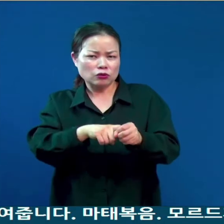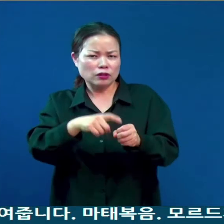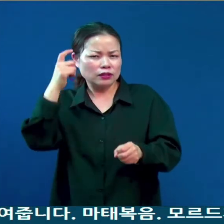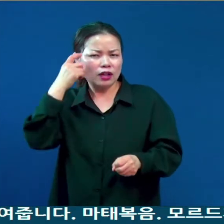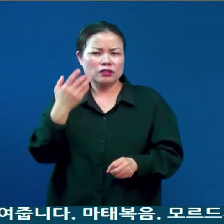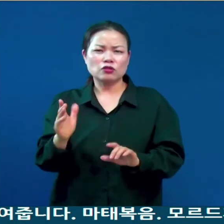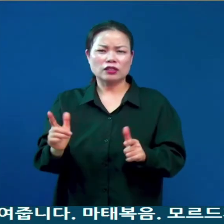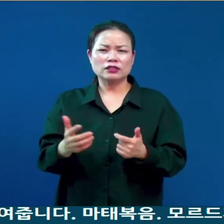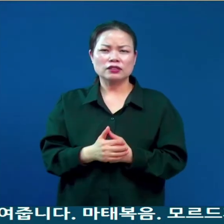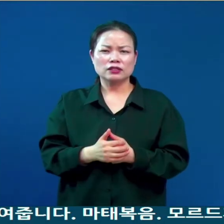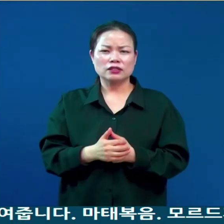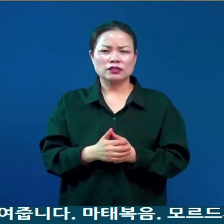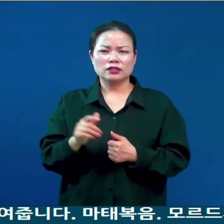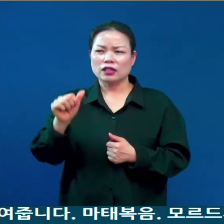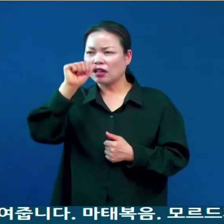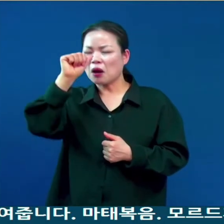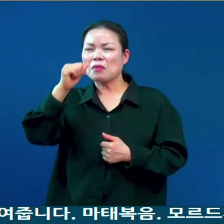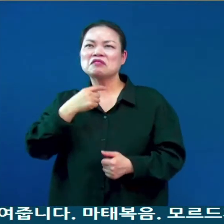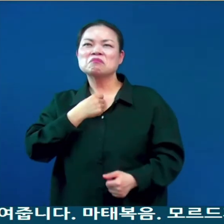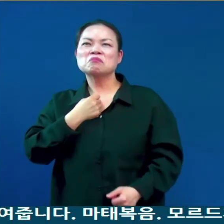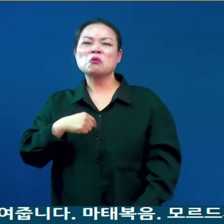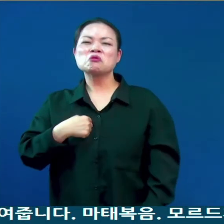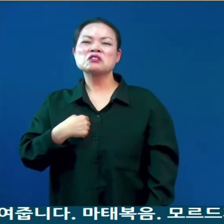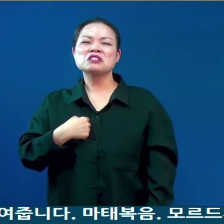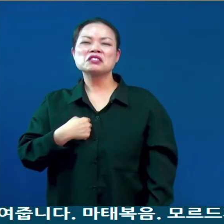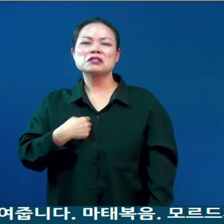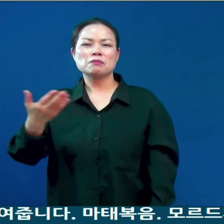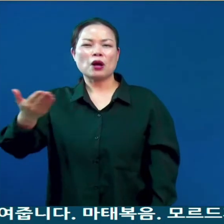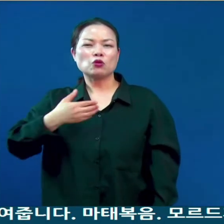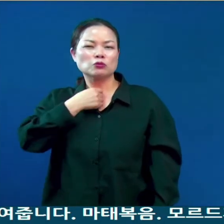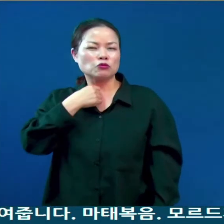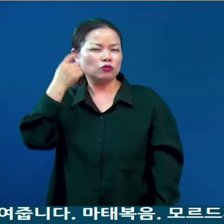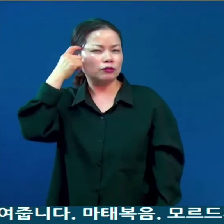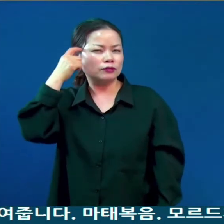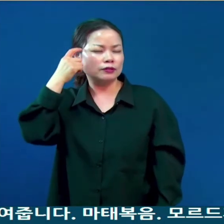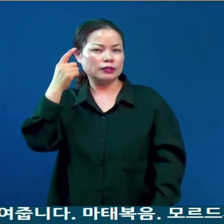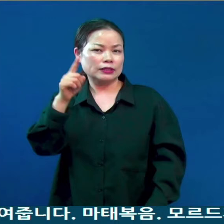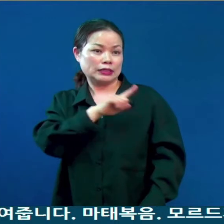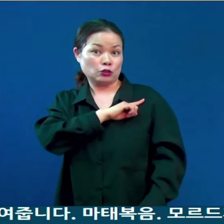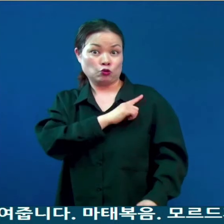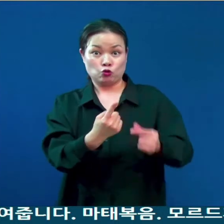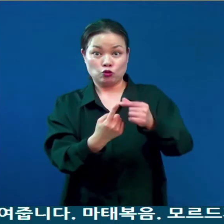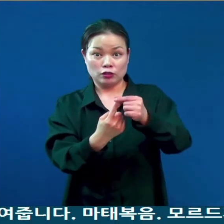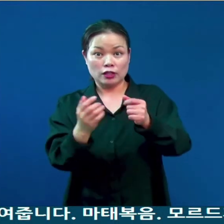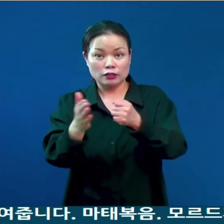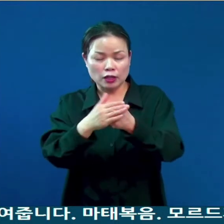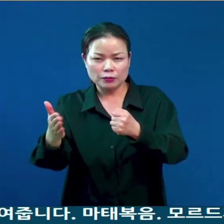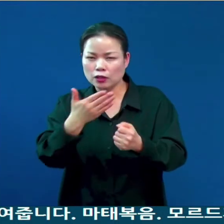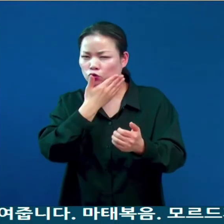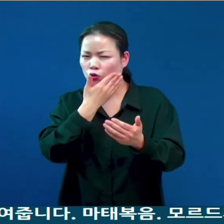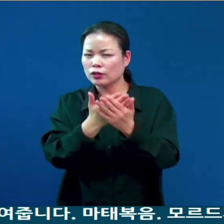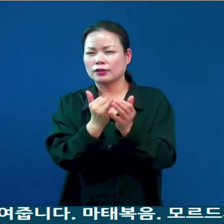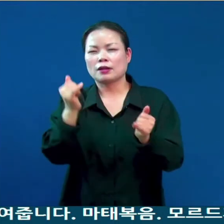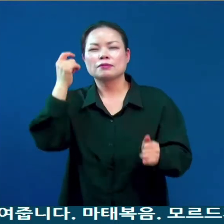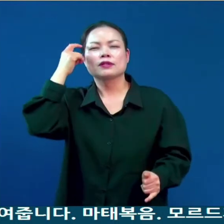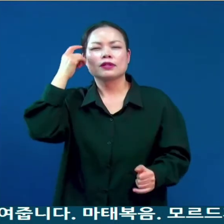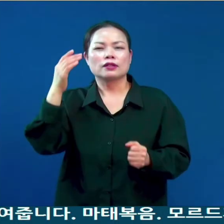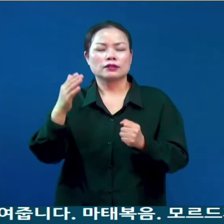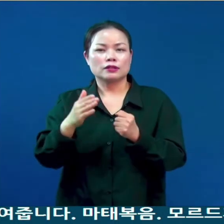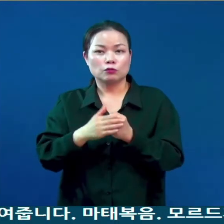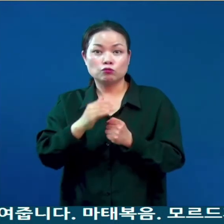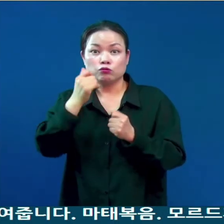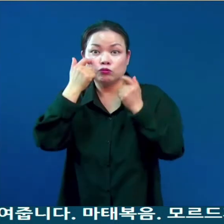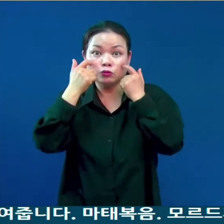생각도 않는데 김칫국부터 마십니다. 자기가 그 나라의 2인자였고 왕이 존귀하게 하기를 원하는 사람이라면 그